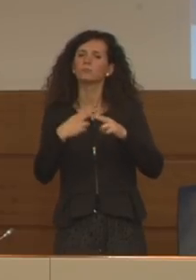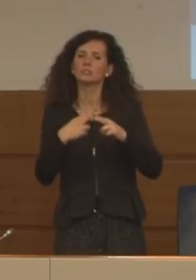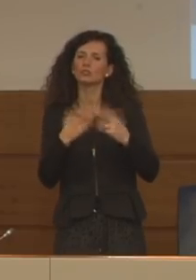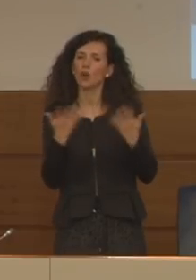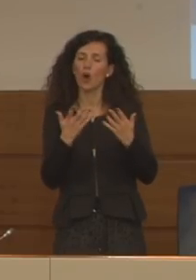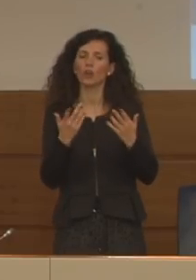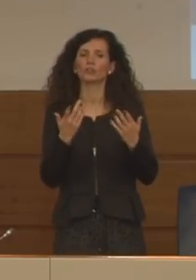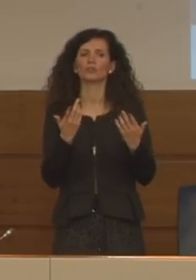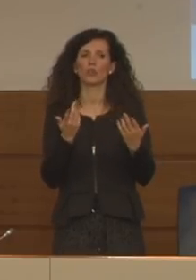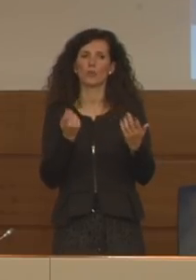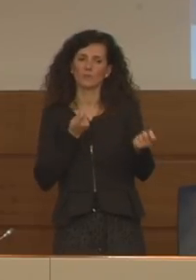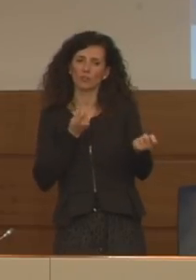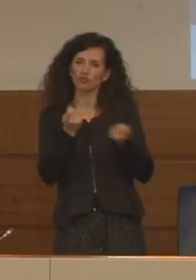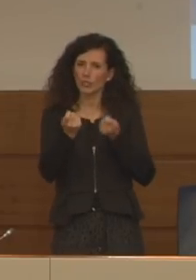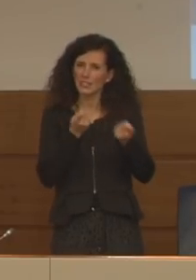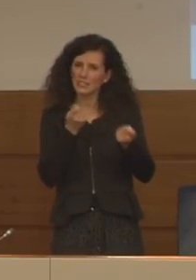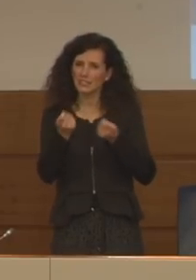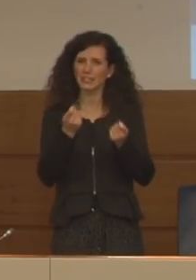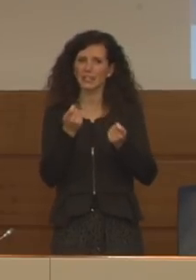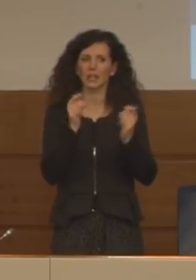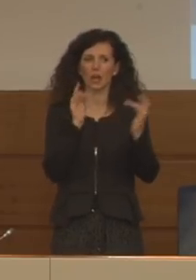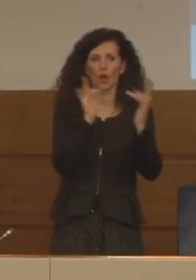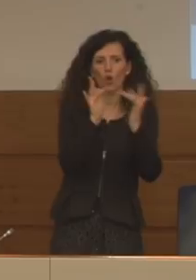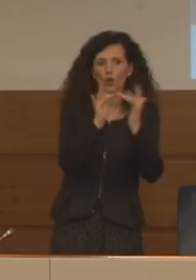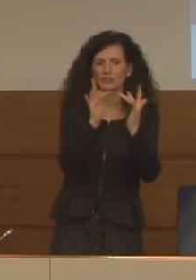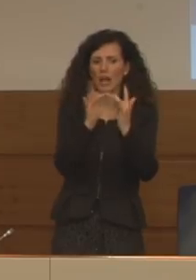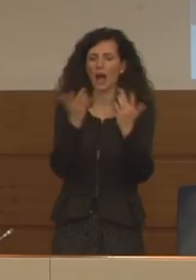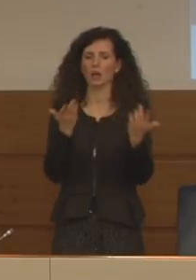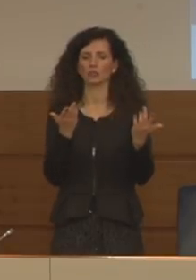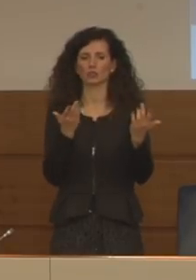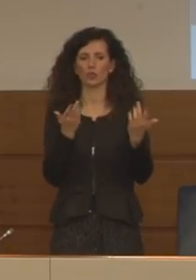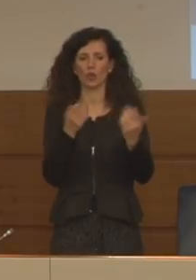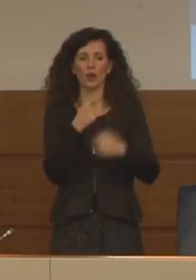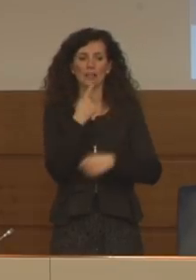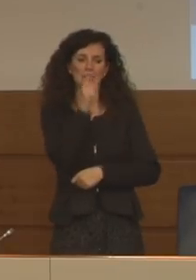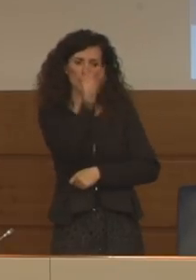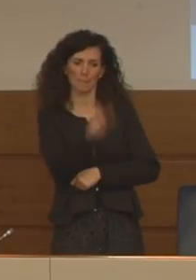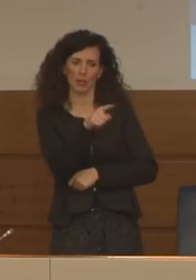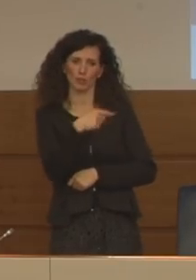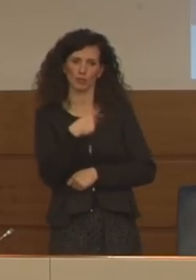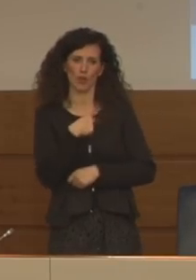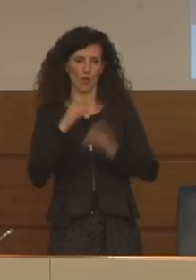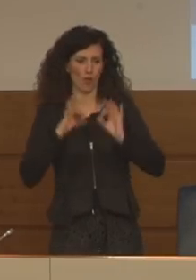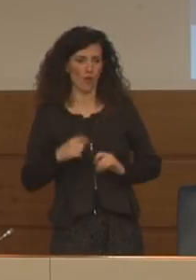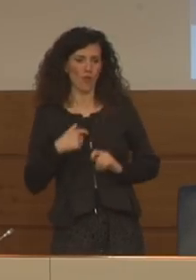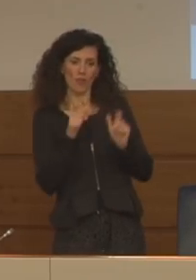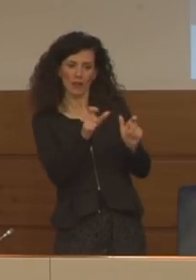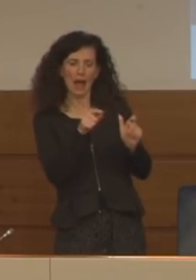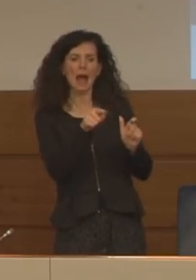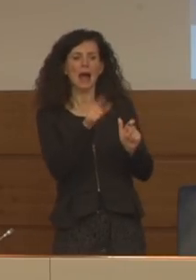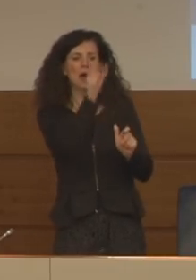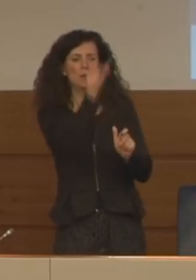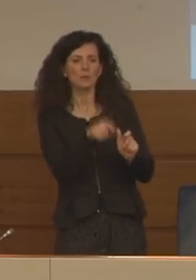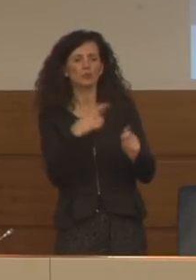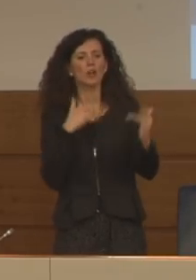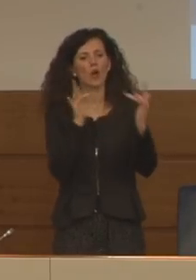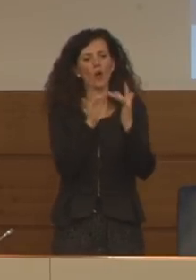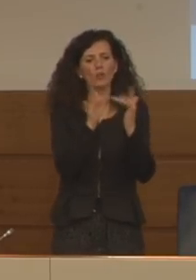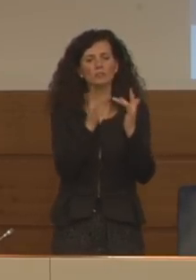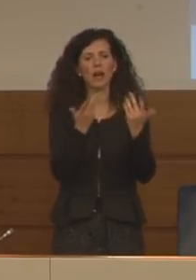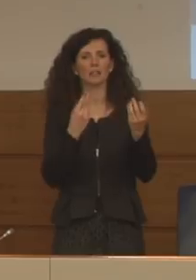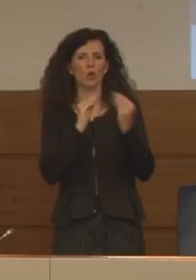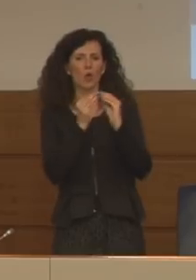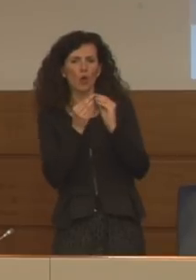eventuale contatto con con la persona per avere modo di